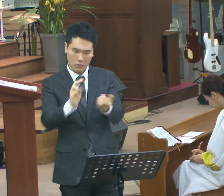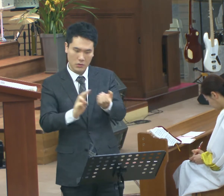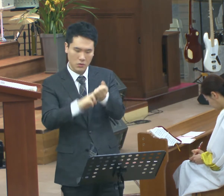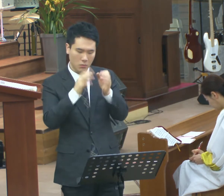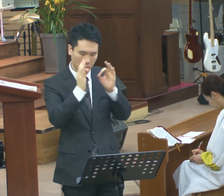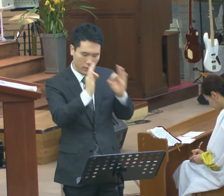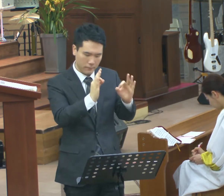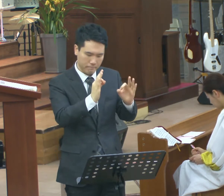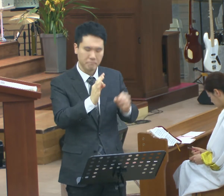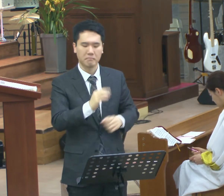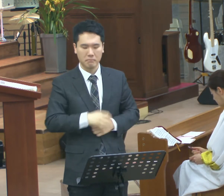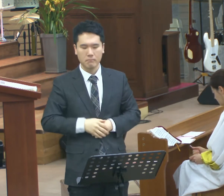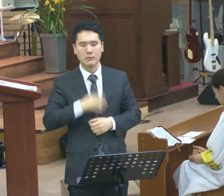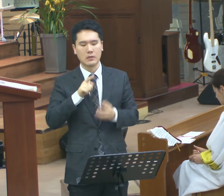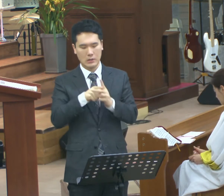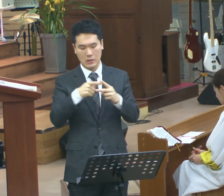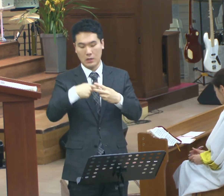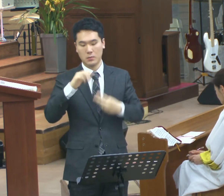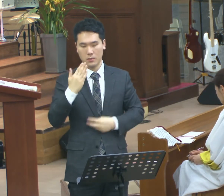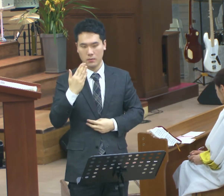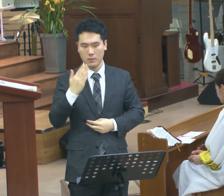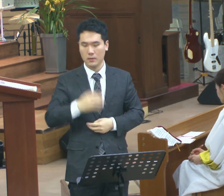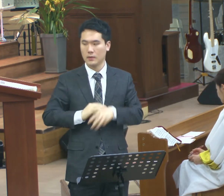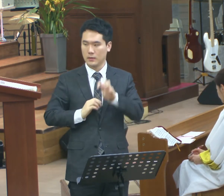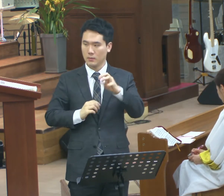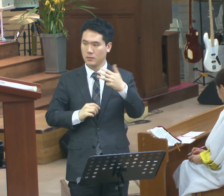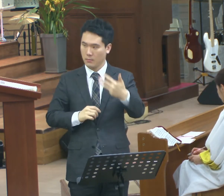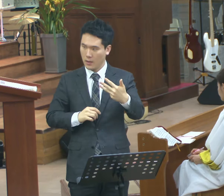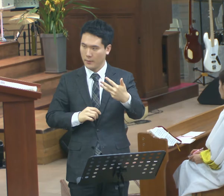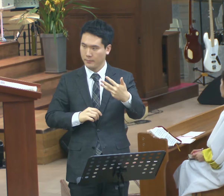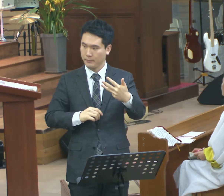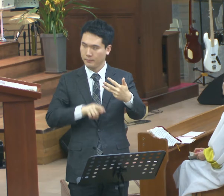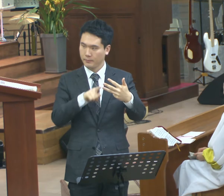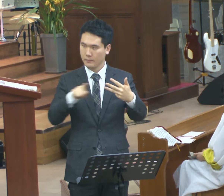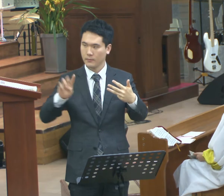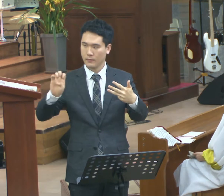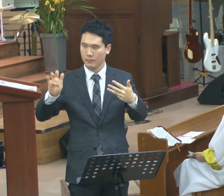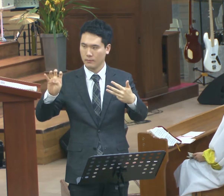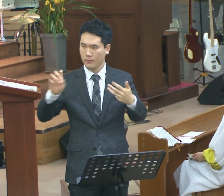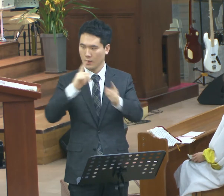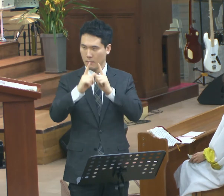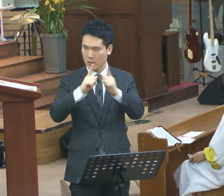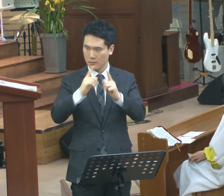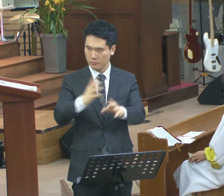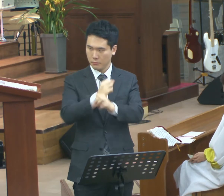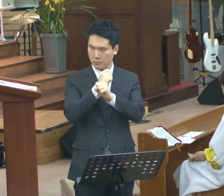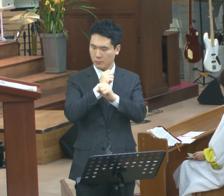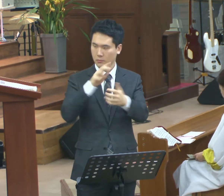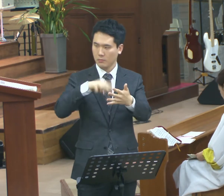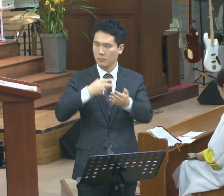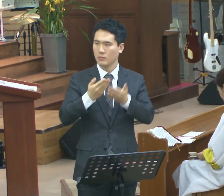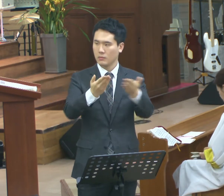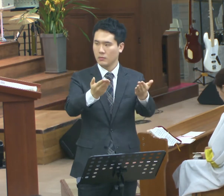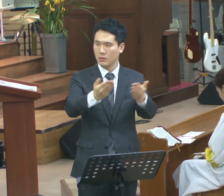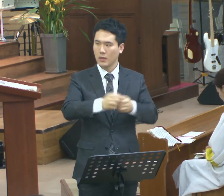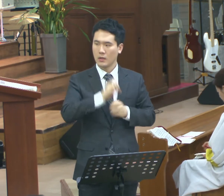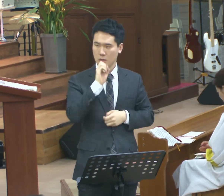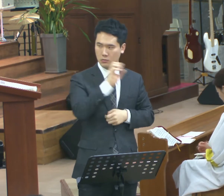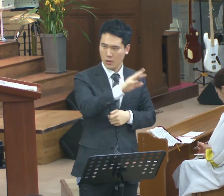하게 되는데 38절 이하의 말씀을 제가 조금 요약해서 읽어드리면 이르시되 너희에게 떡 몇 개나